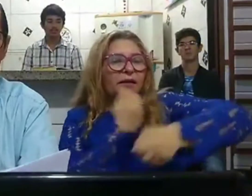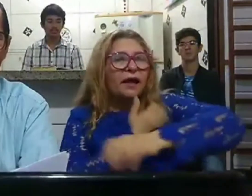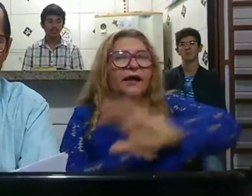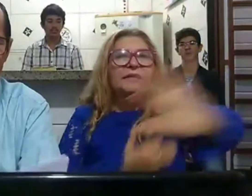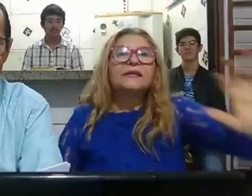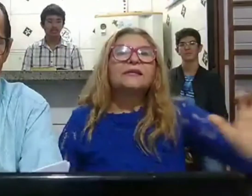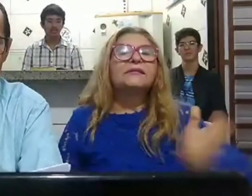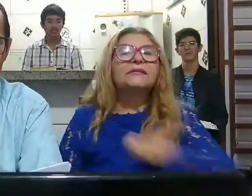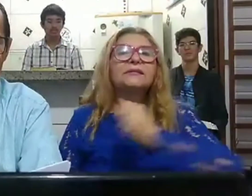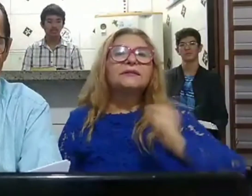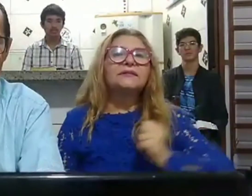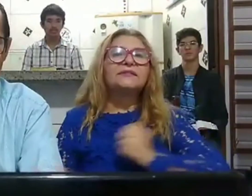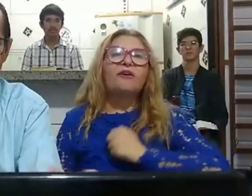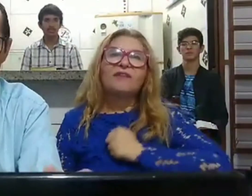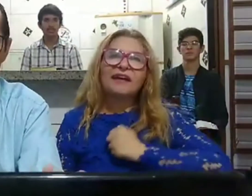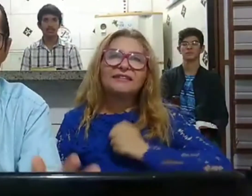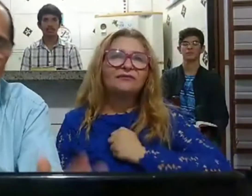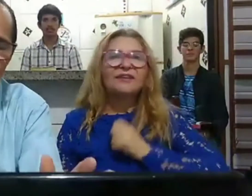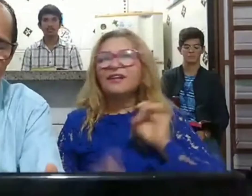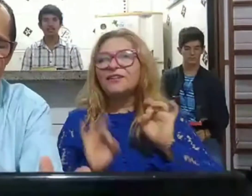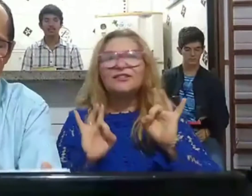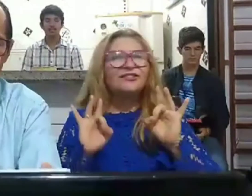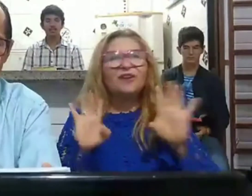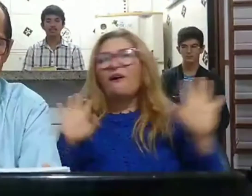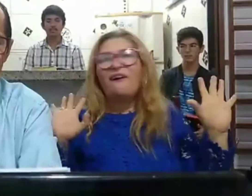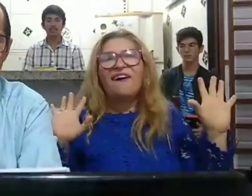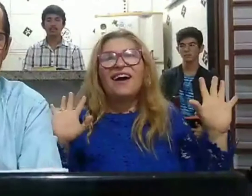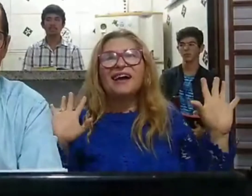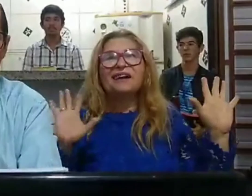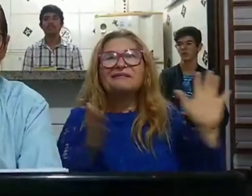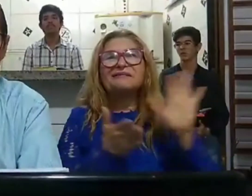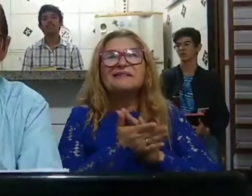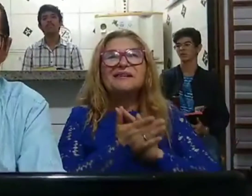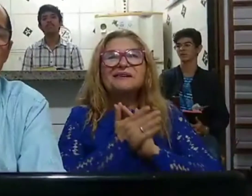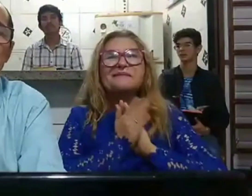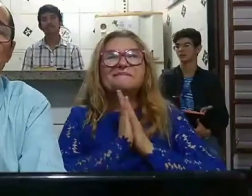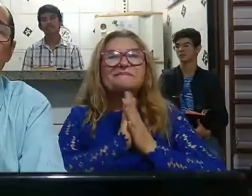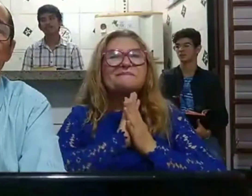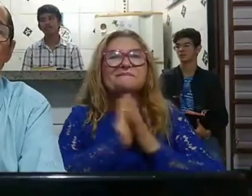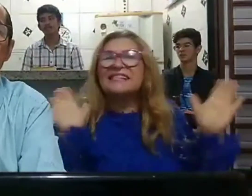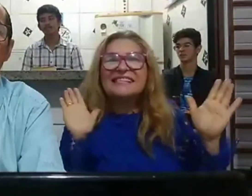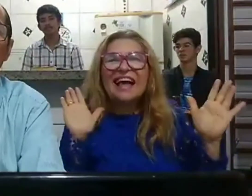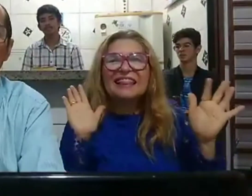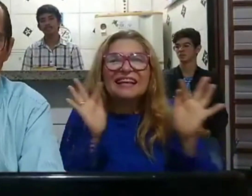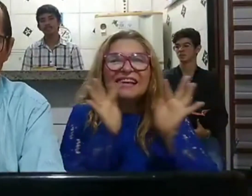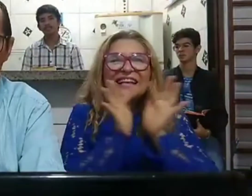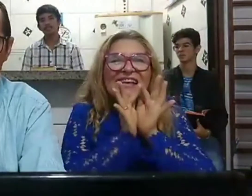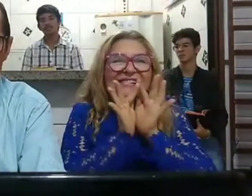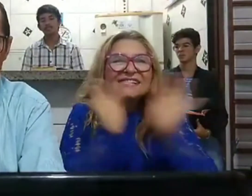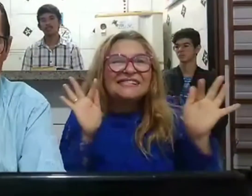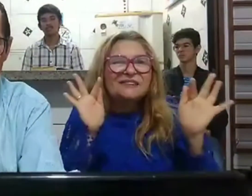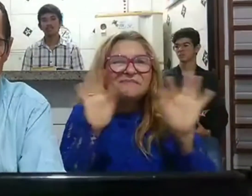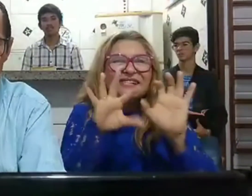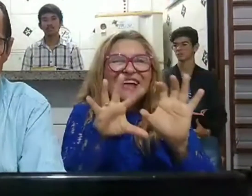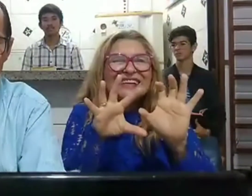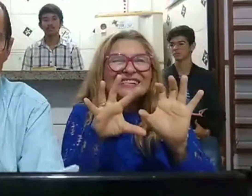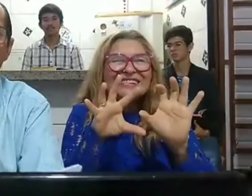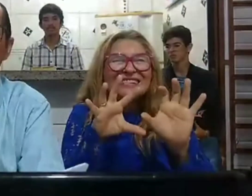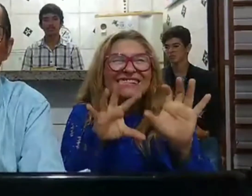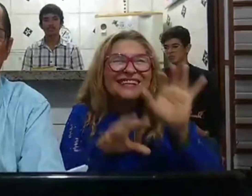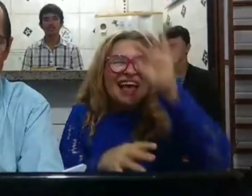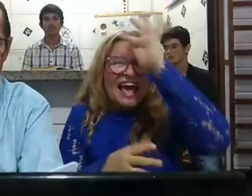e completamente. Mais nada e menos nada. Essa fé não pode ser dividida entre Jesus